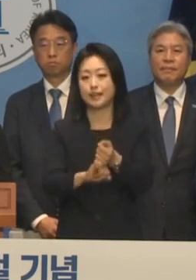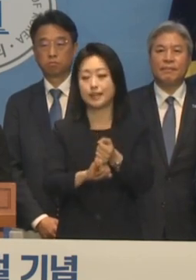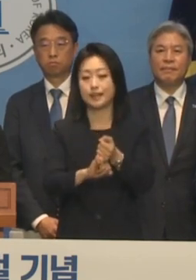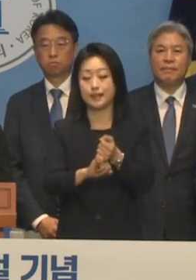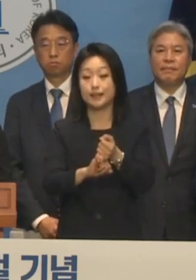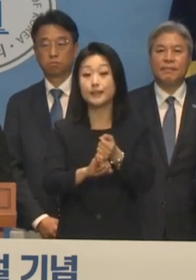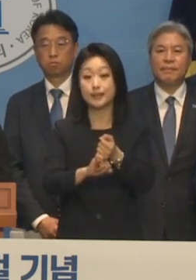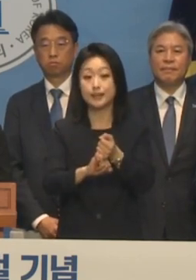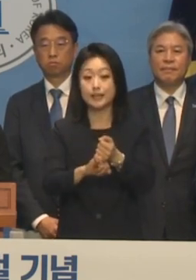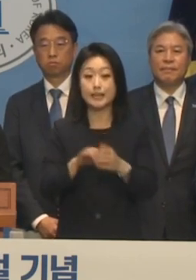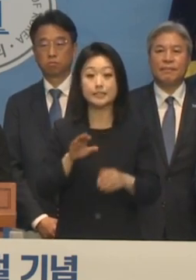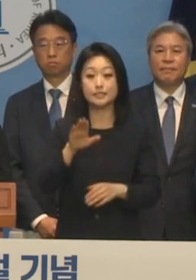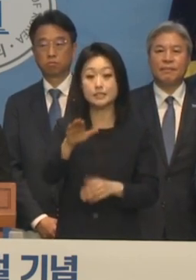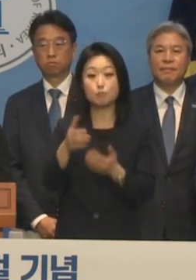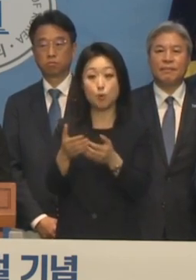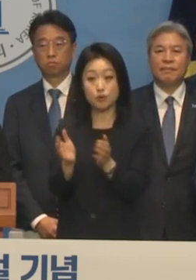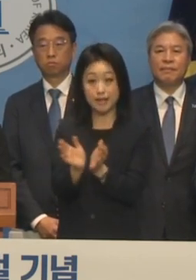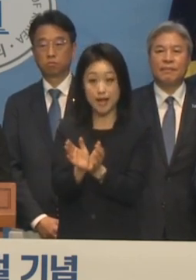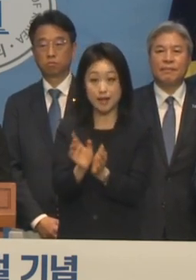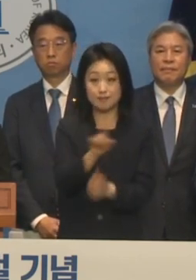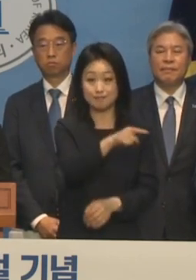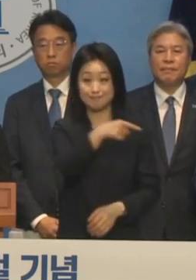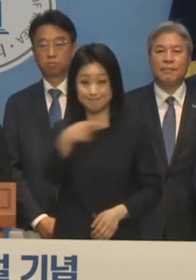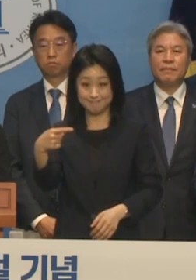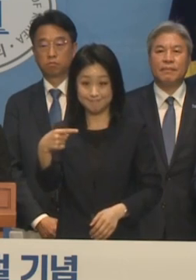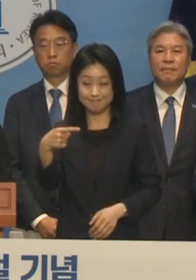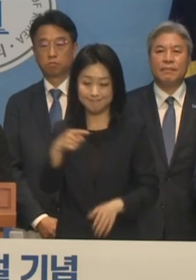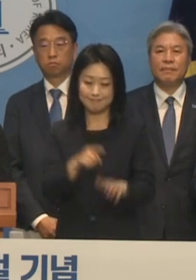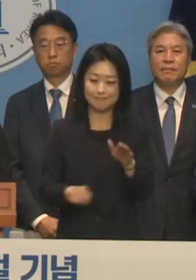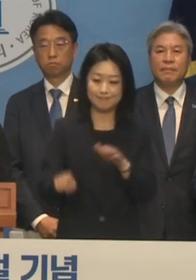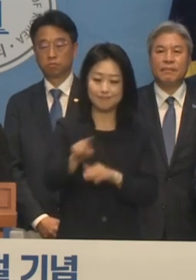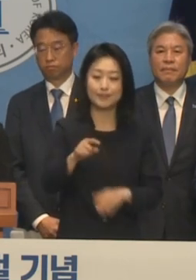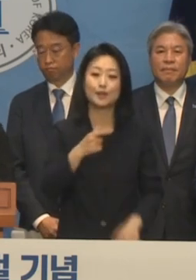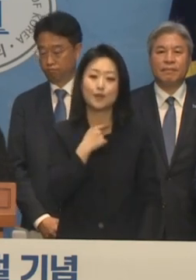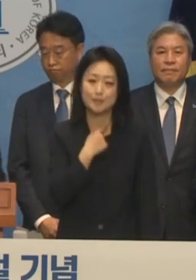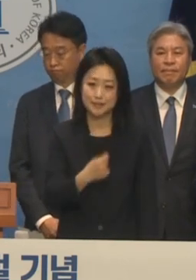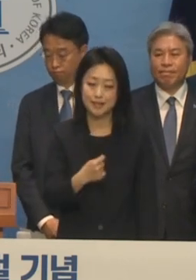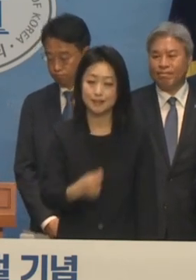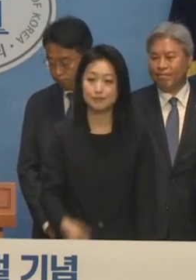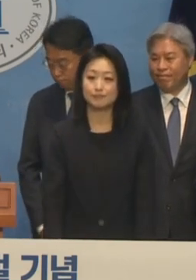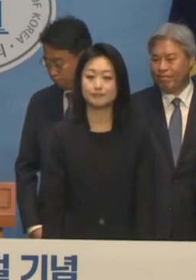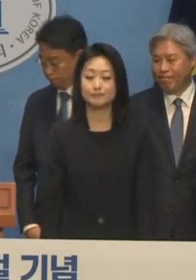그 길에 진보당이 퍼스트 펭귄이 되겠습니다. 고맙습니다.